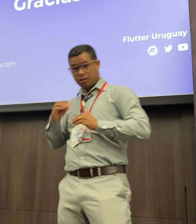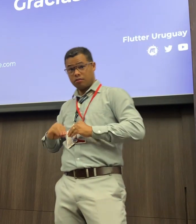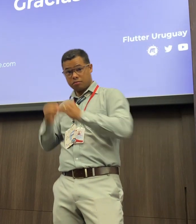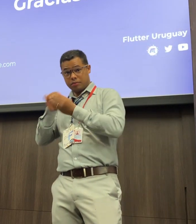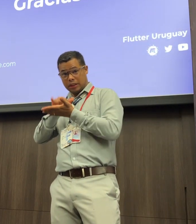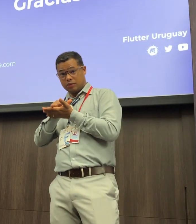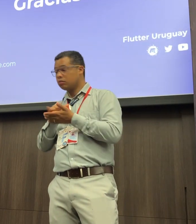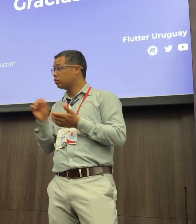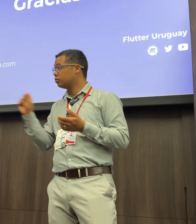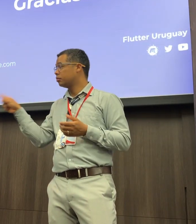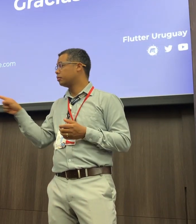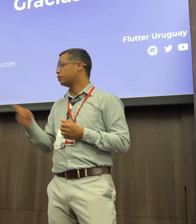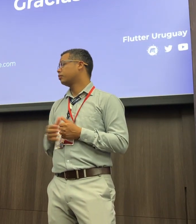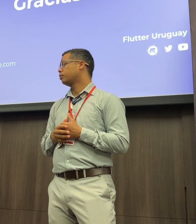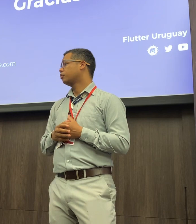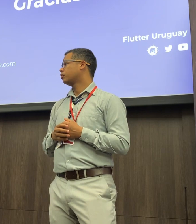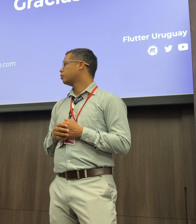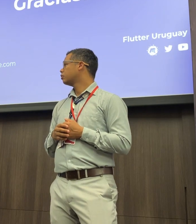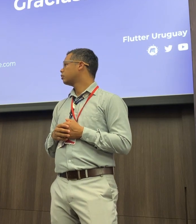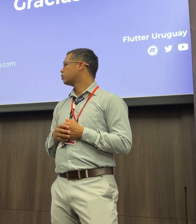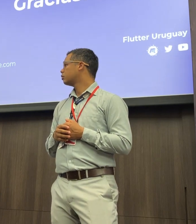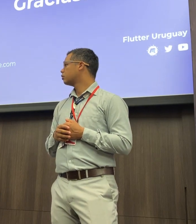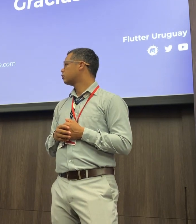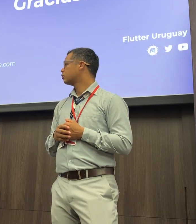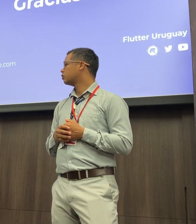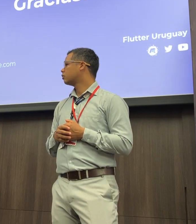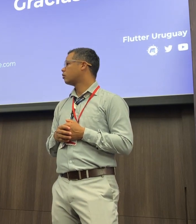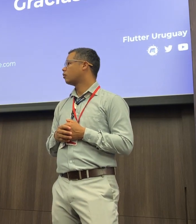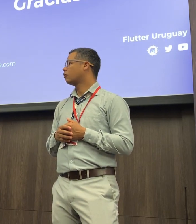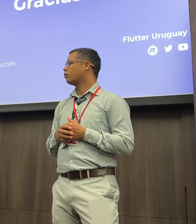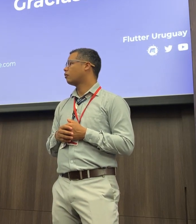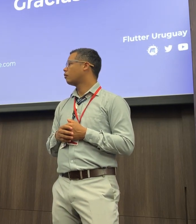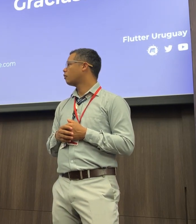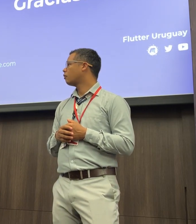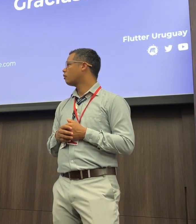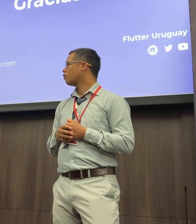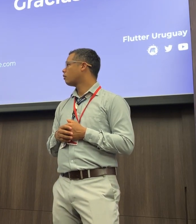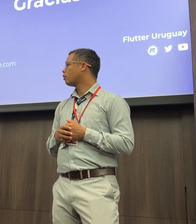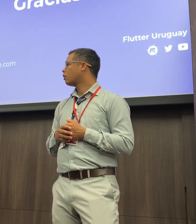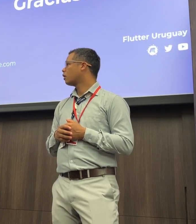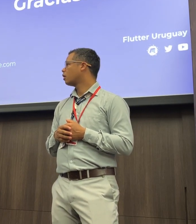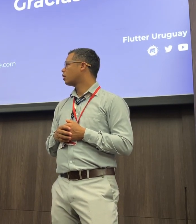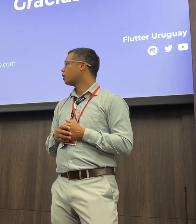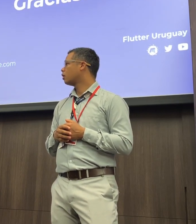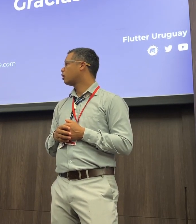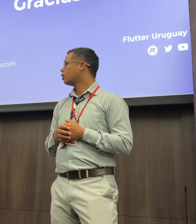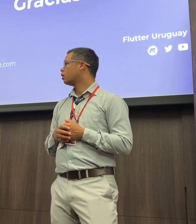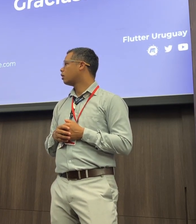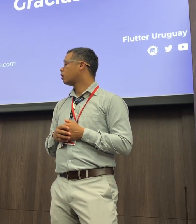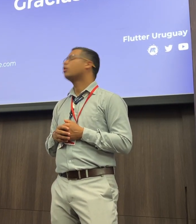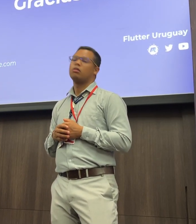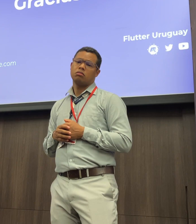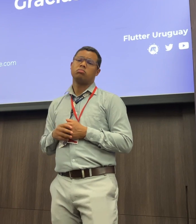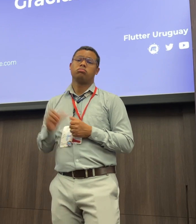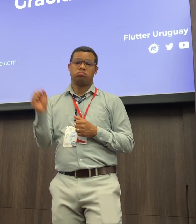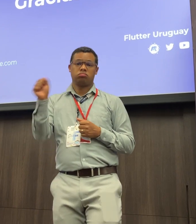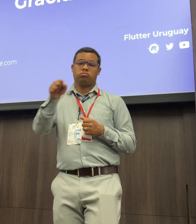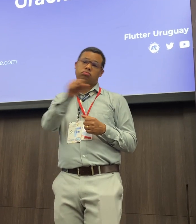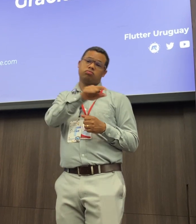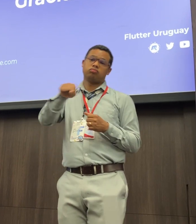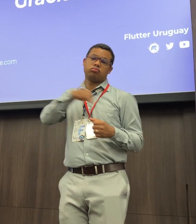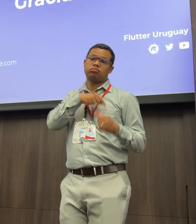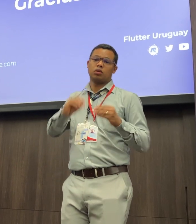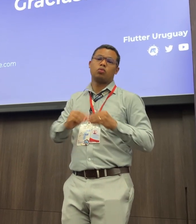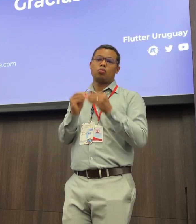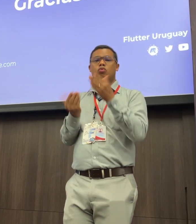Gracias. Sí, buena pregunta. El error handling no es algo que puse ahí, pero sí, en teoría tenemos que generar un nuevo mensaje con distintos tipos y